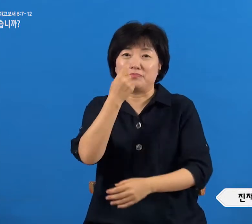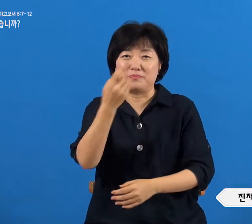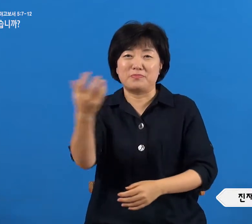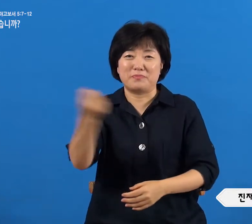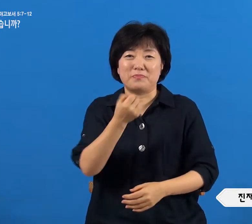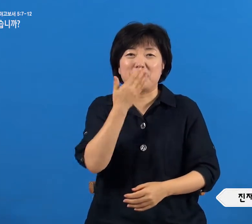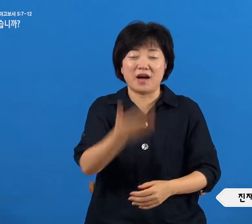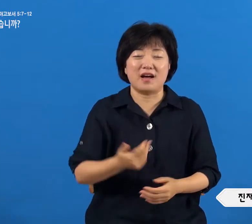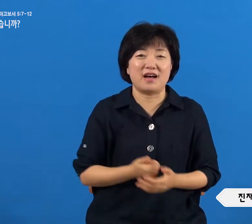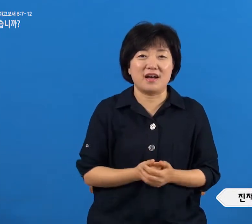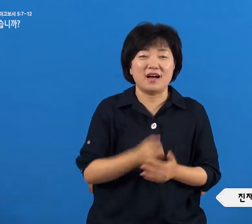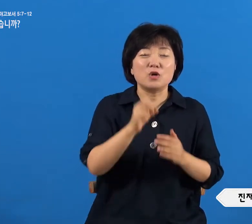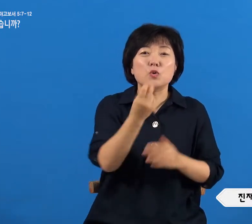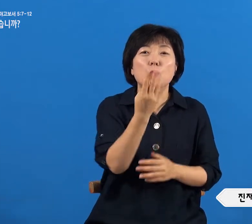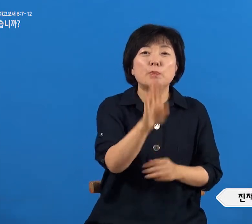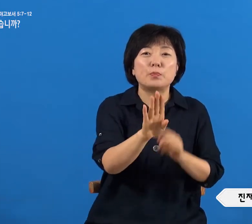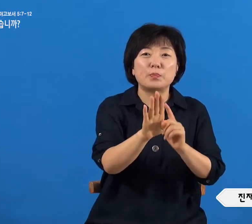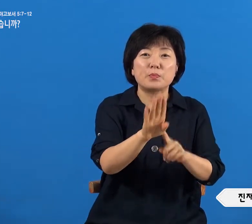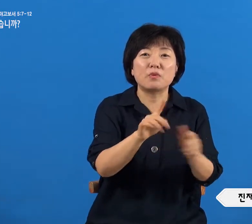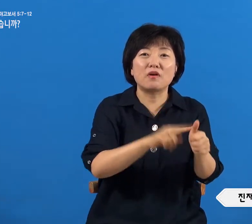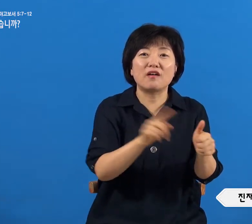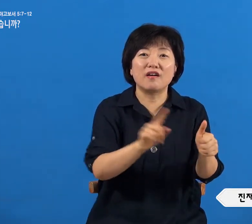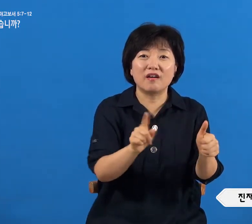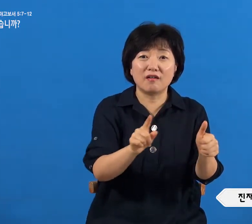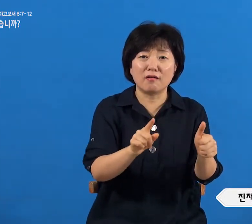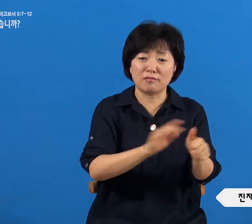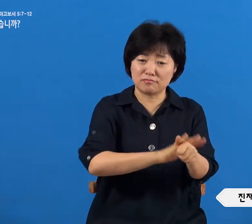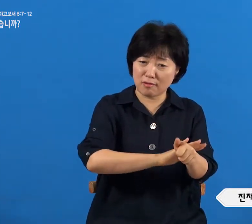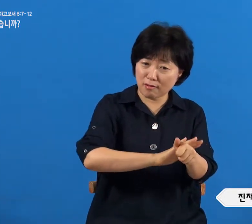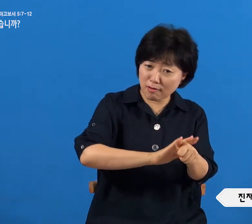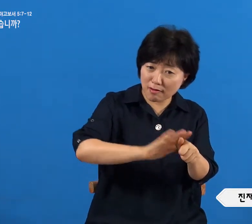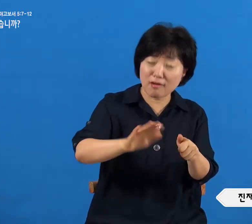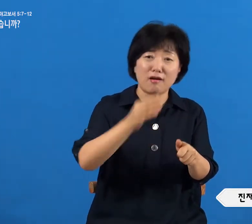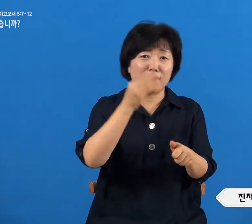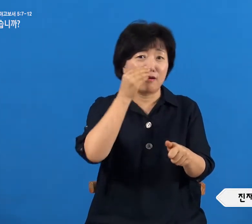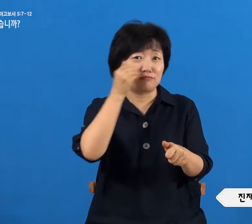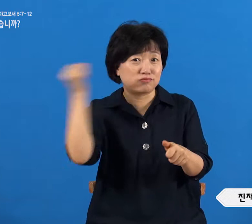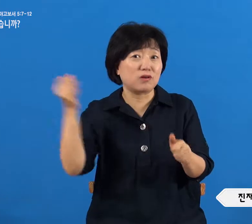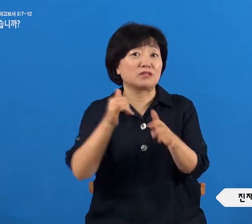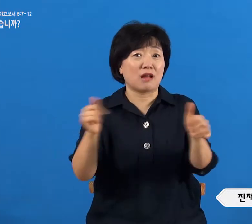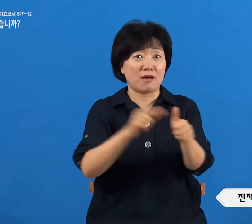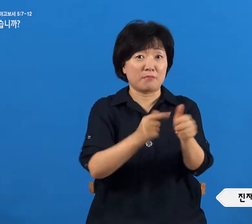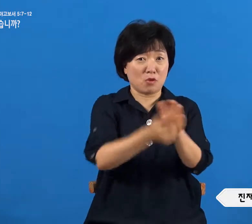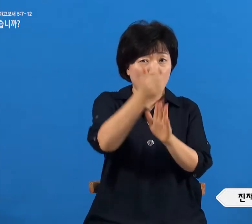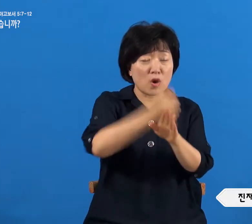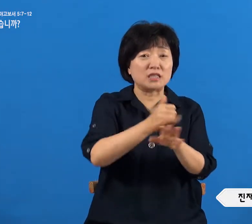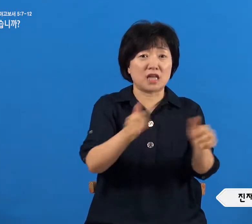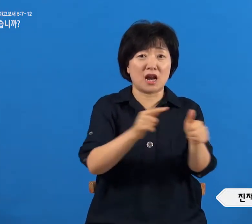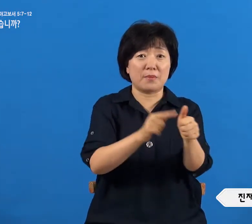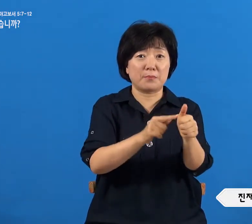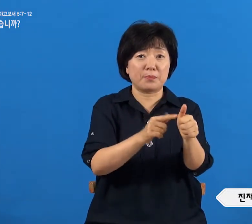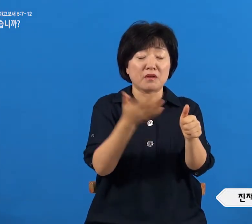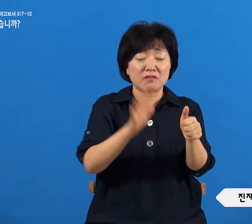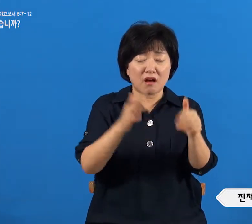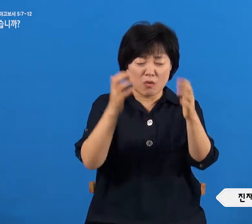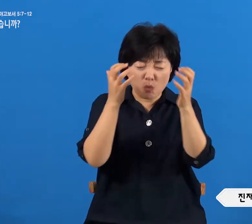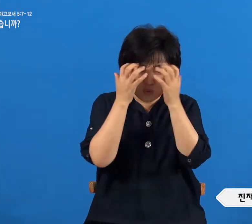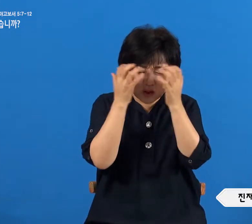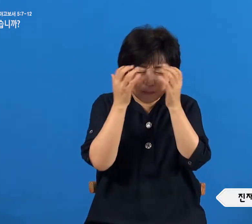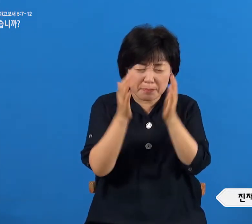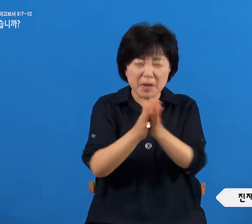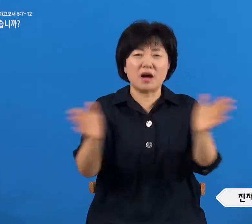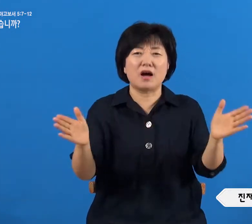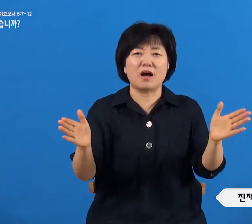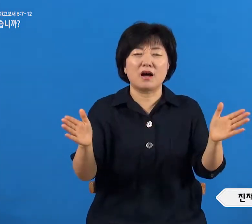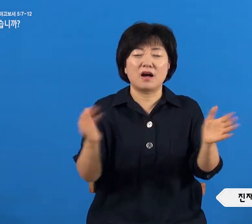욥의 이야기를 한번 보십시오. 그는 잘 나가던 사람이었습니다. 그러나 고난 중에 힘들어합니다. 아내가 오히려